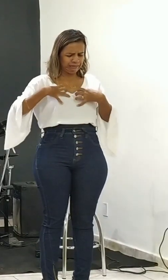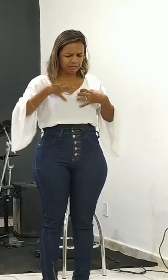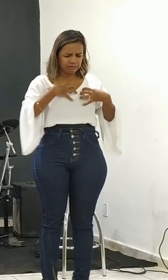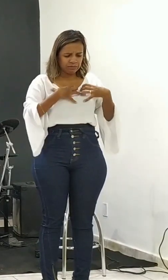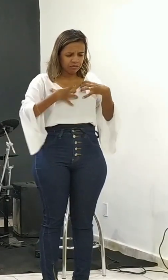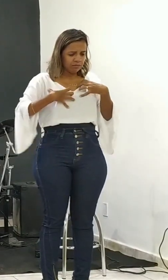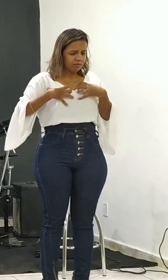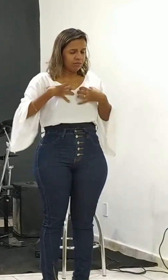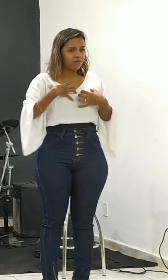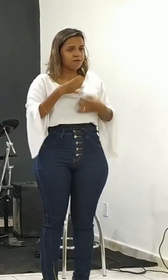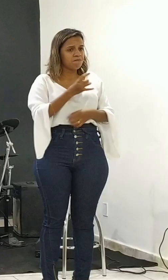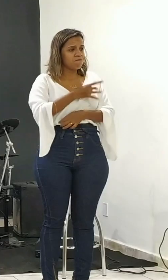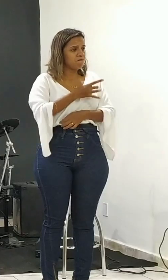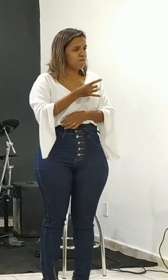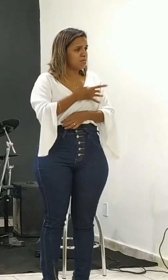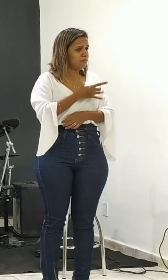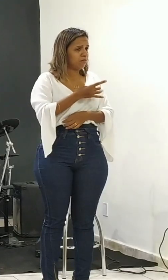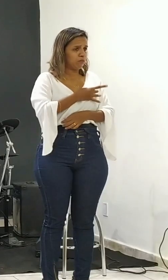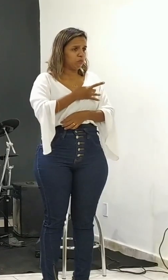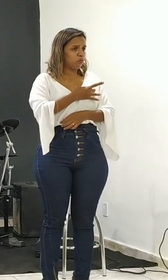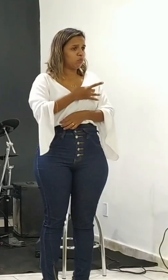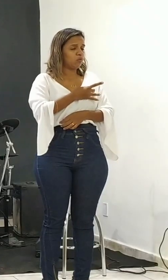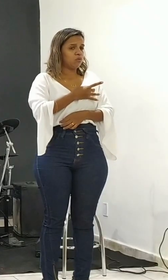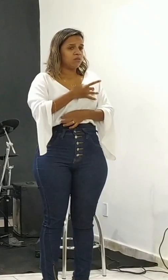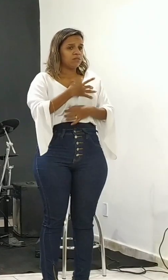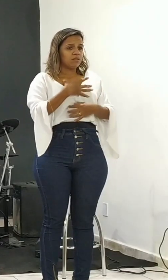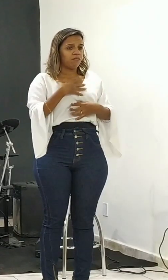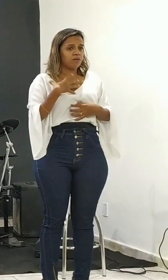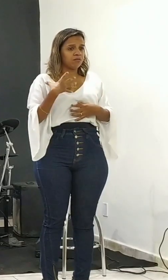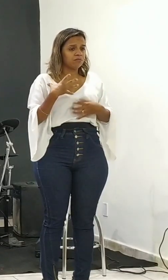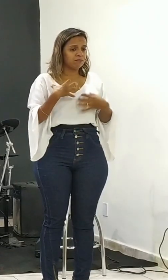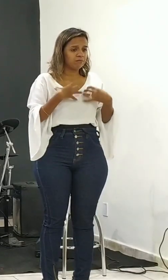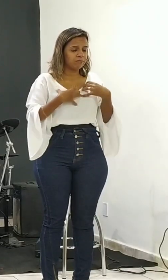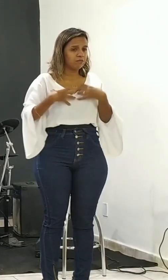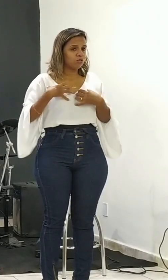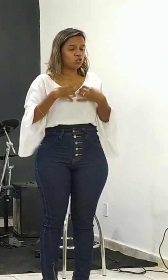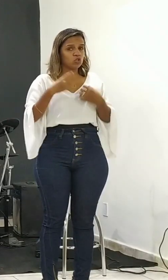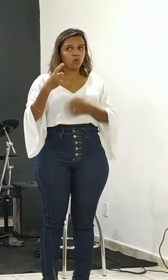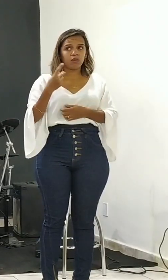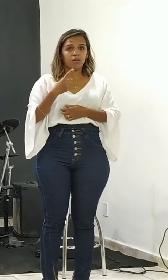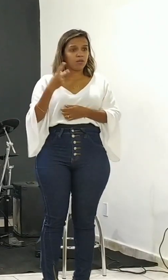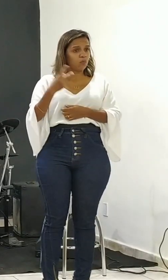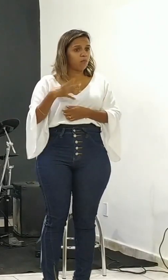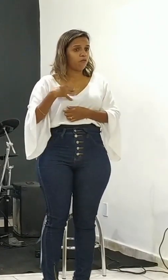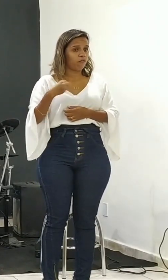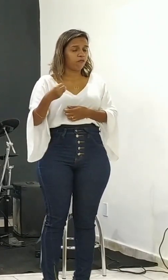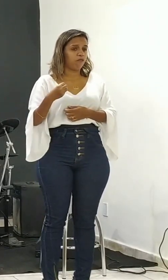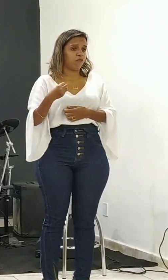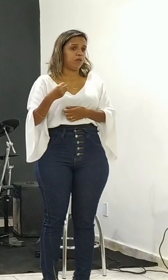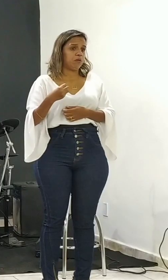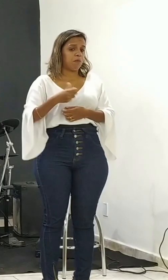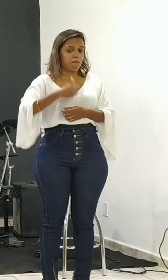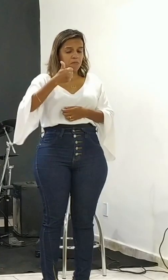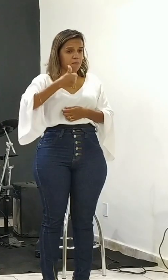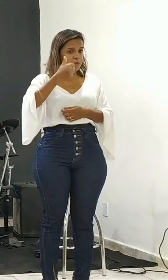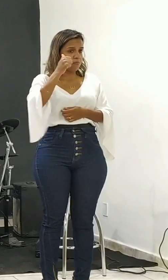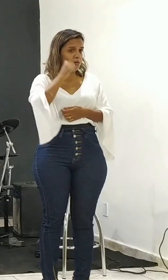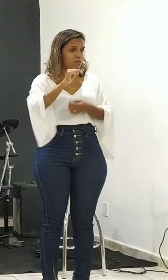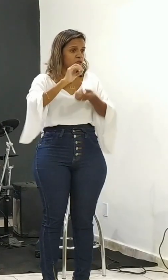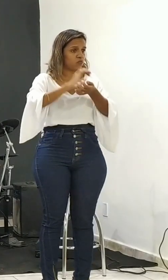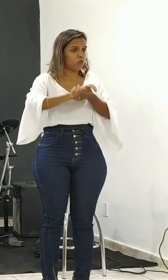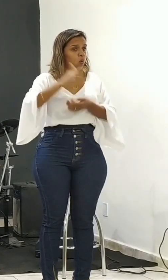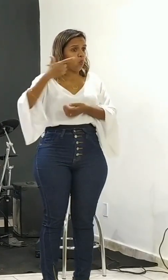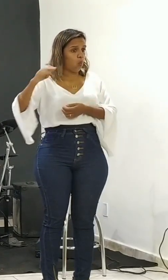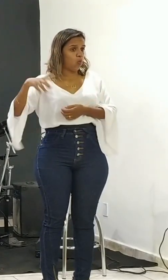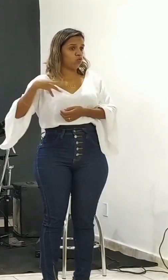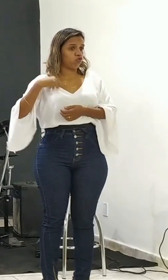aquele sentimento de solidão. Estava sozinho, só eu e ele naquele quarto. A minha primeira esposa estava com os meus 2 outros